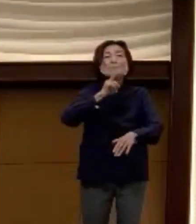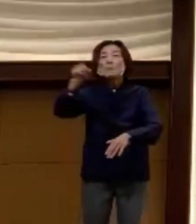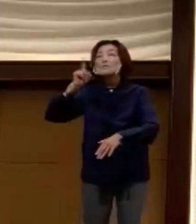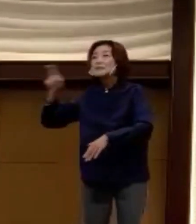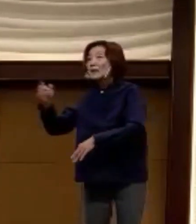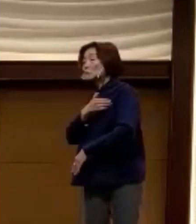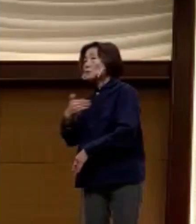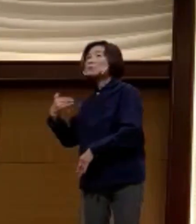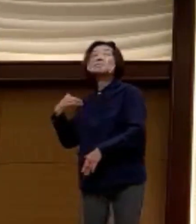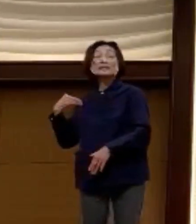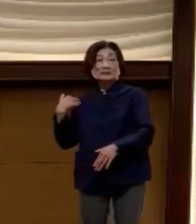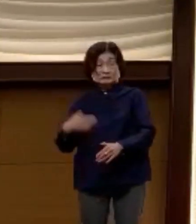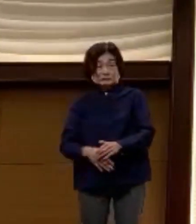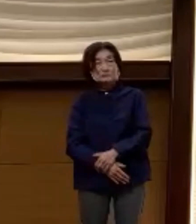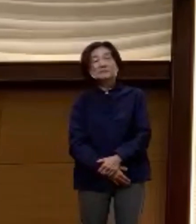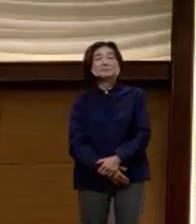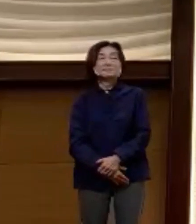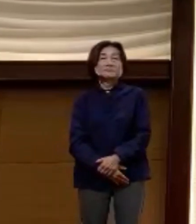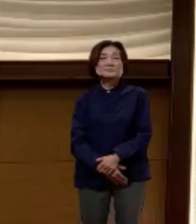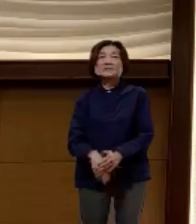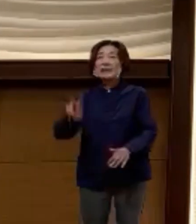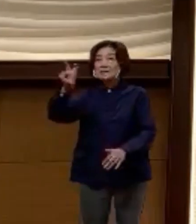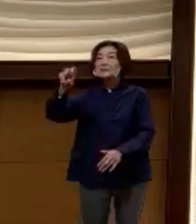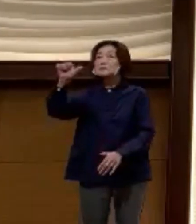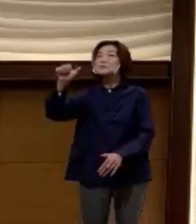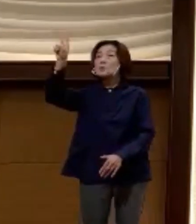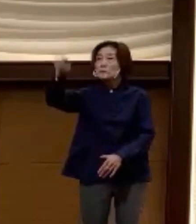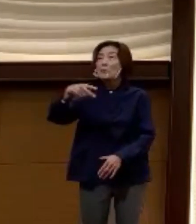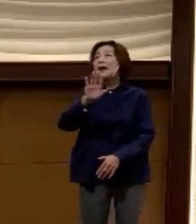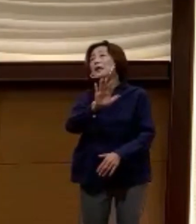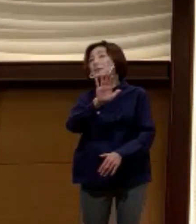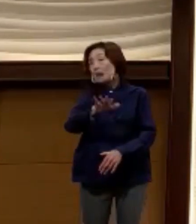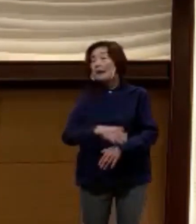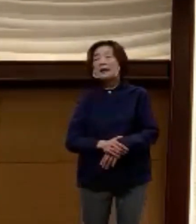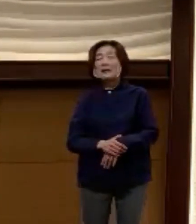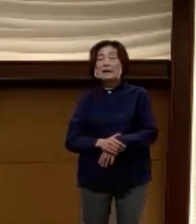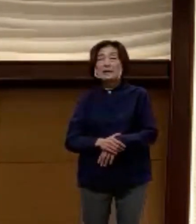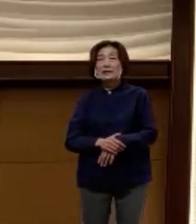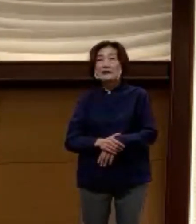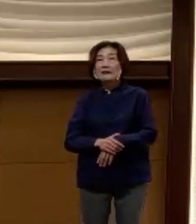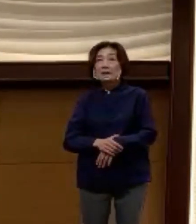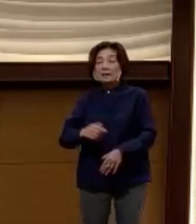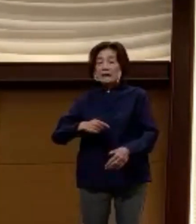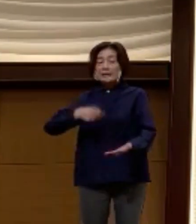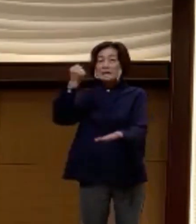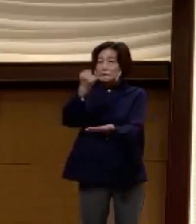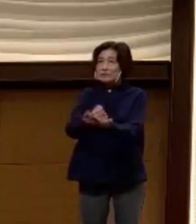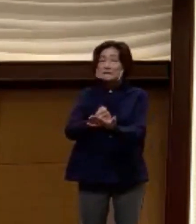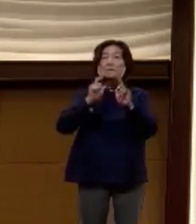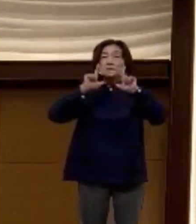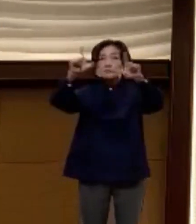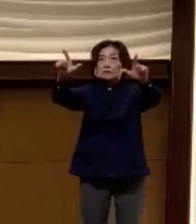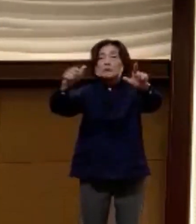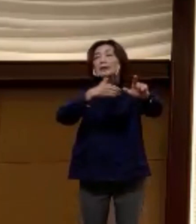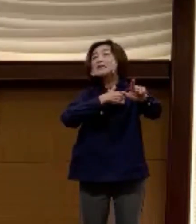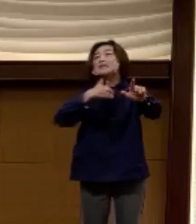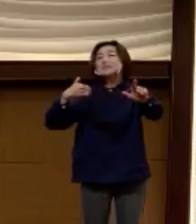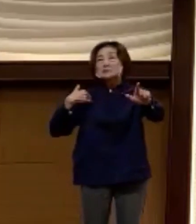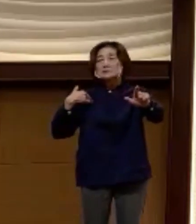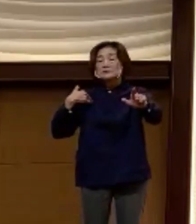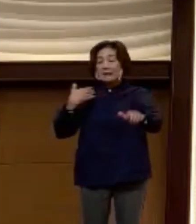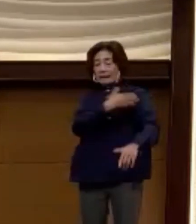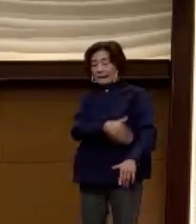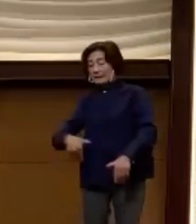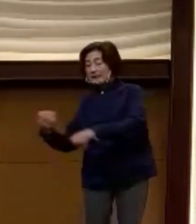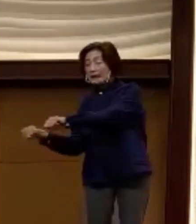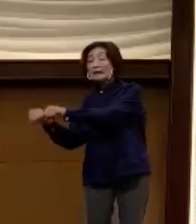げる、お礼を申し上げることができる。25秒あったら決意を言うことができる。もし体が回復